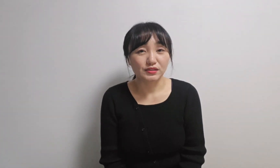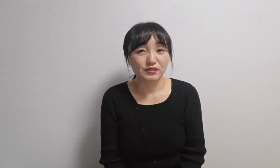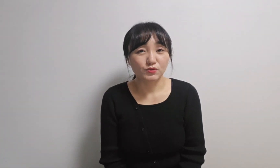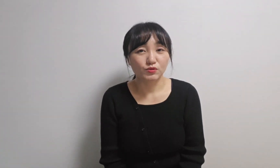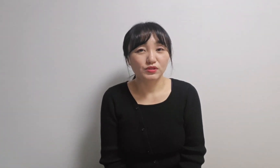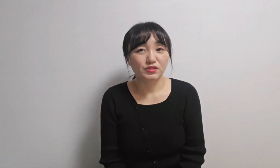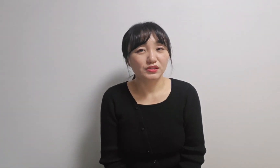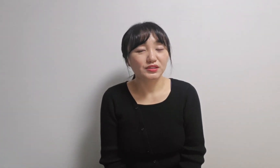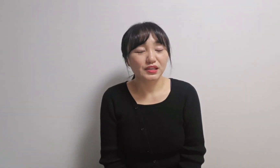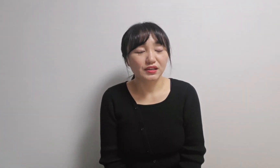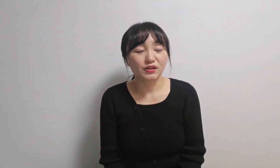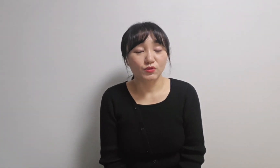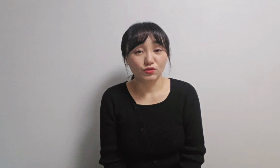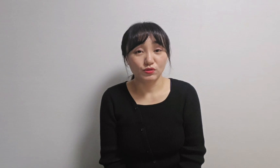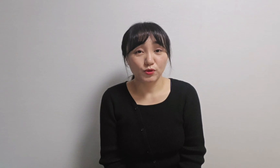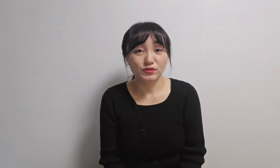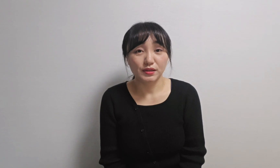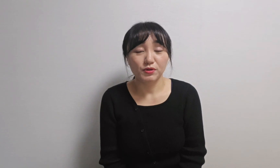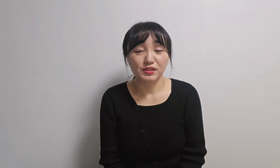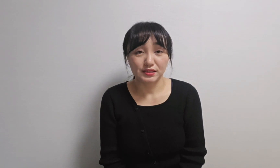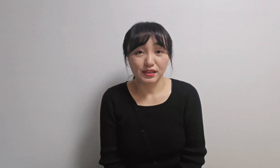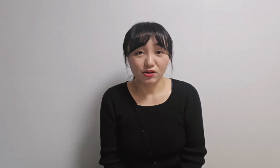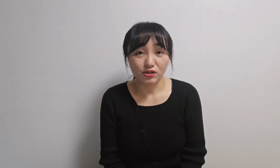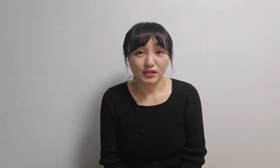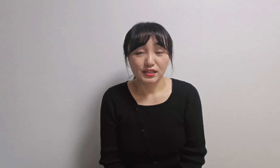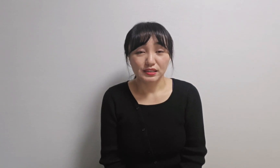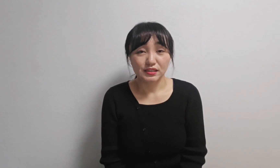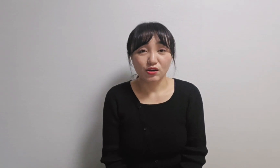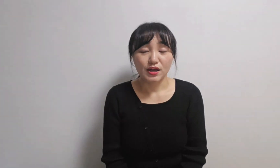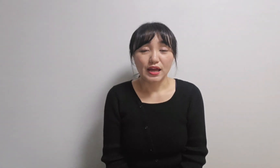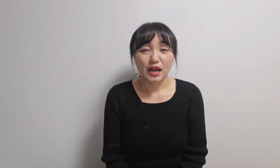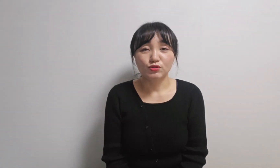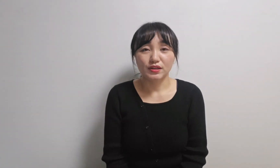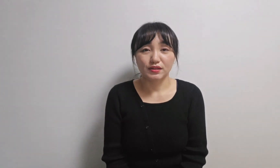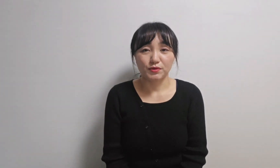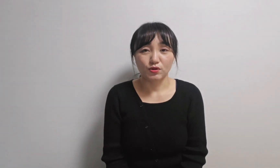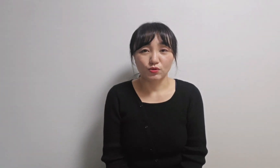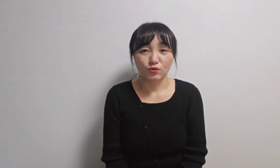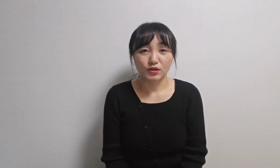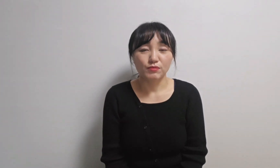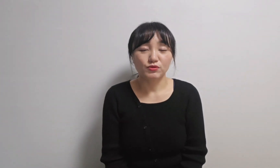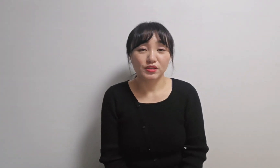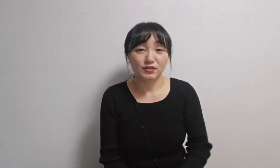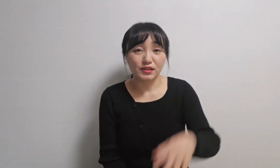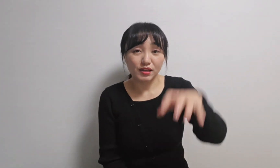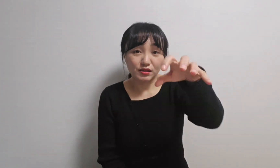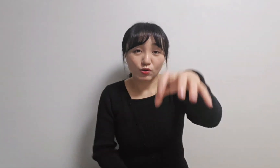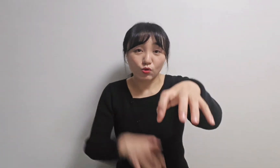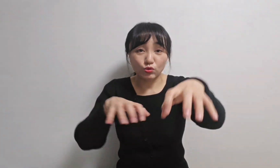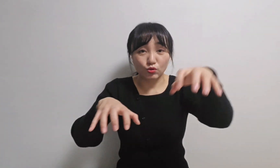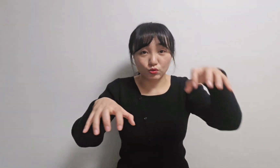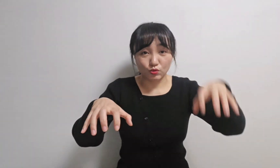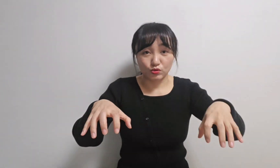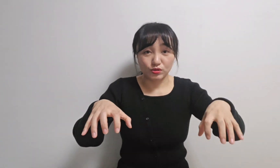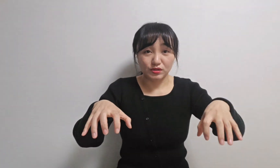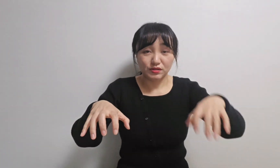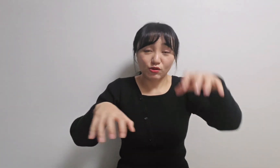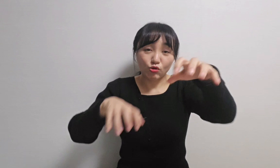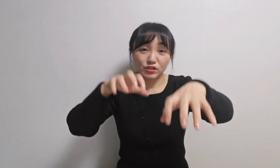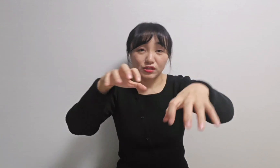잡초라는 꽃을 생각하고 저는 표현을 해보았는데요. 그래서 아무데나 피어도, 아무데나 꽃 어디